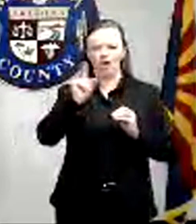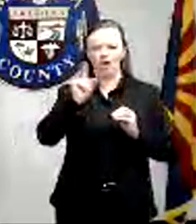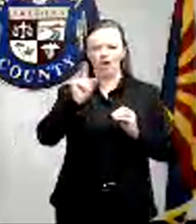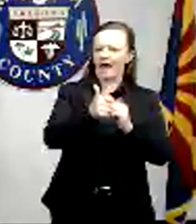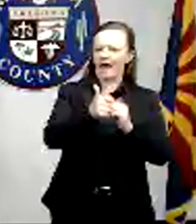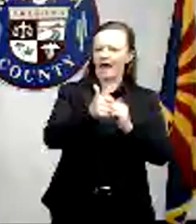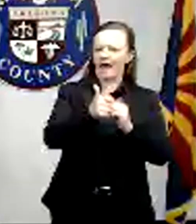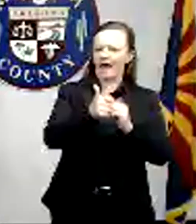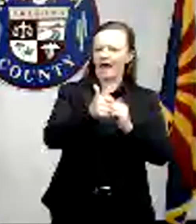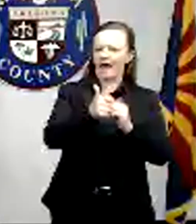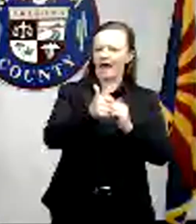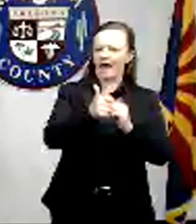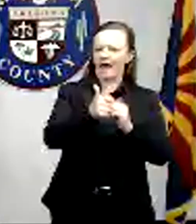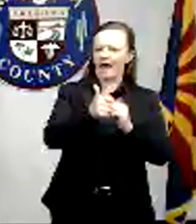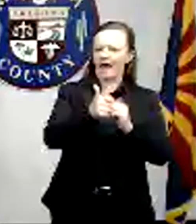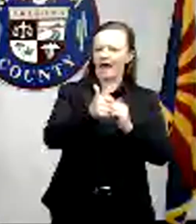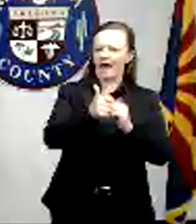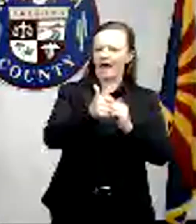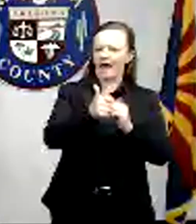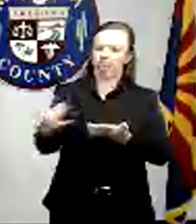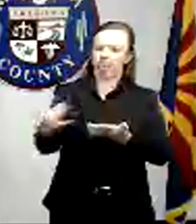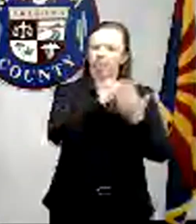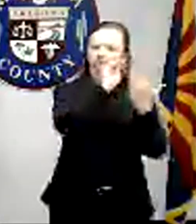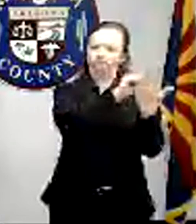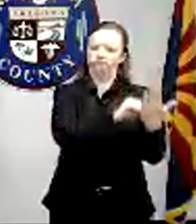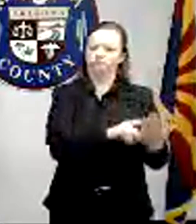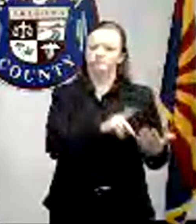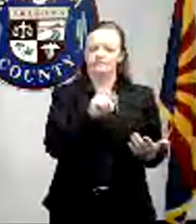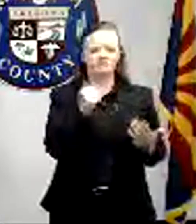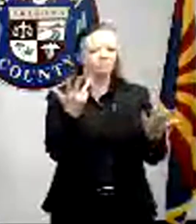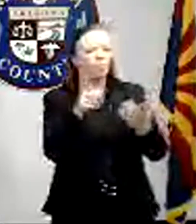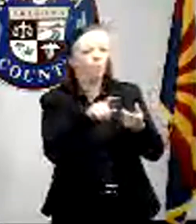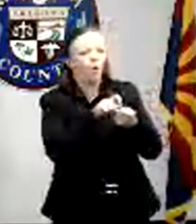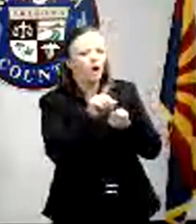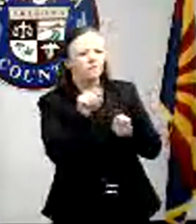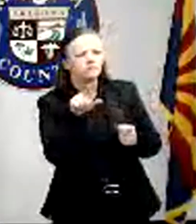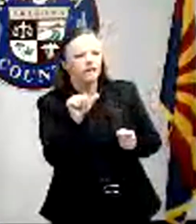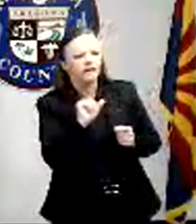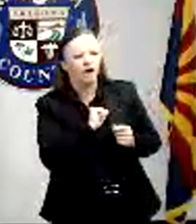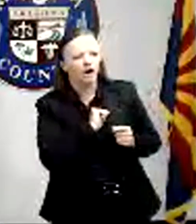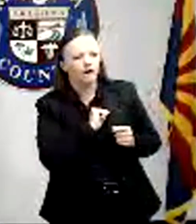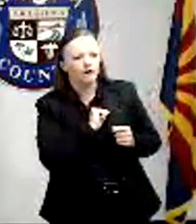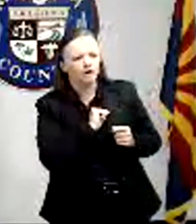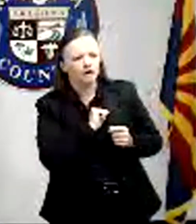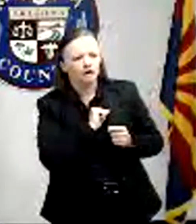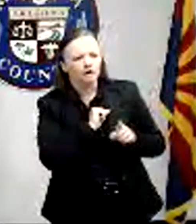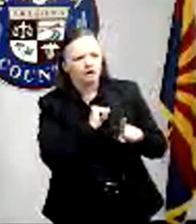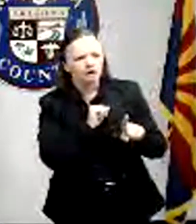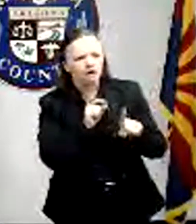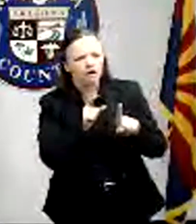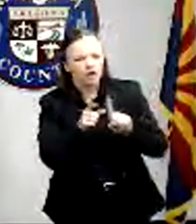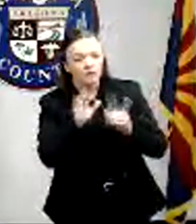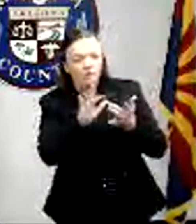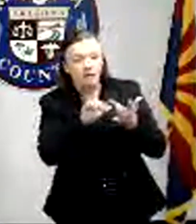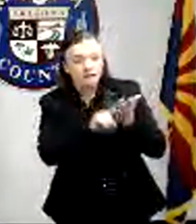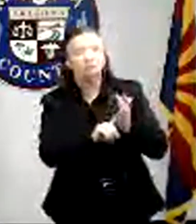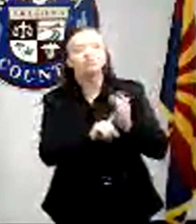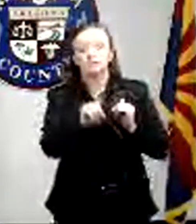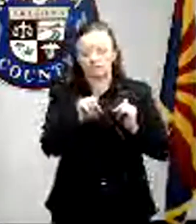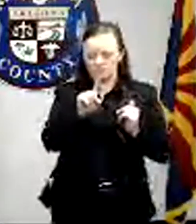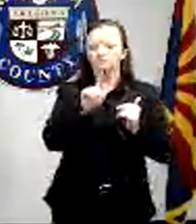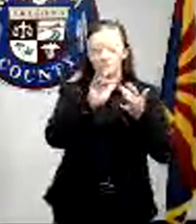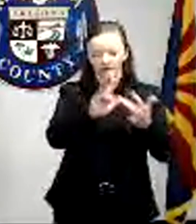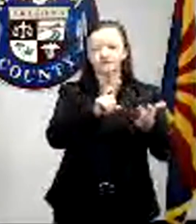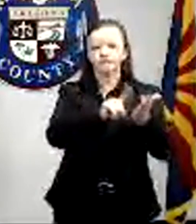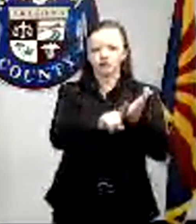what's the turnaround on that? Once you compile this data? And what data are we talking about? From contact tracing?